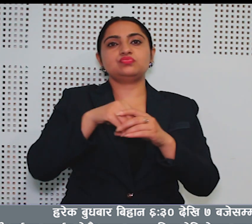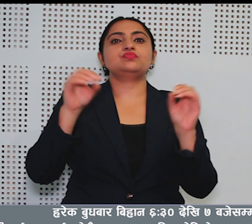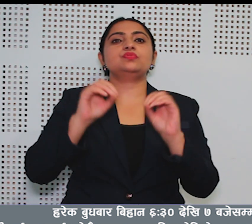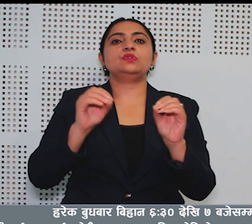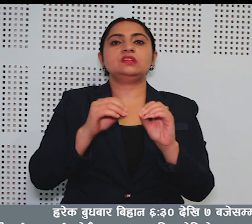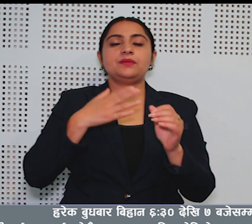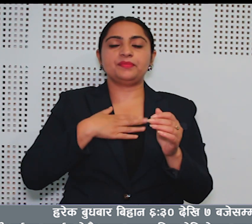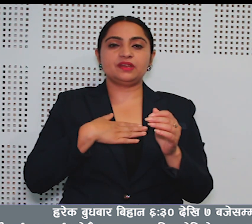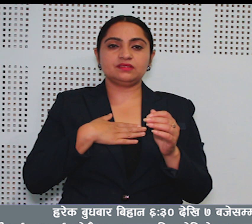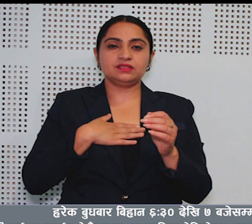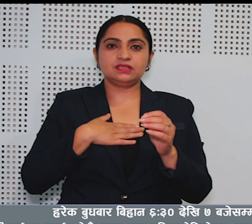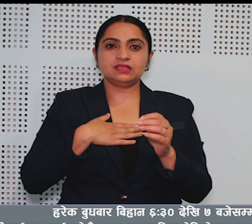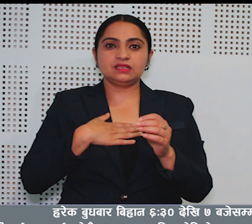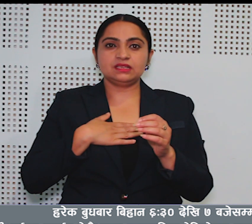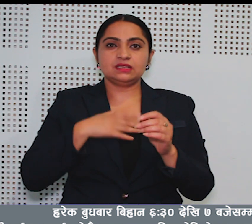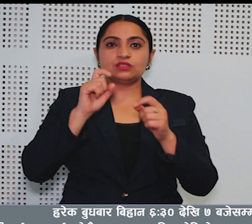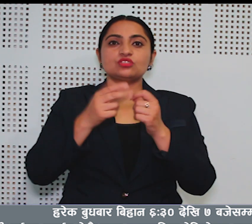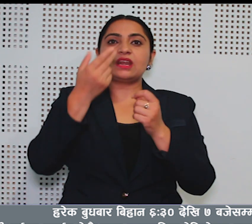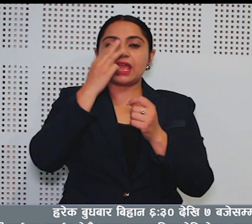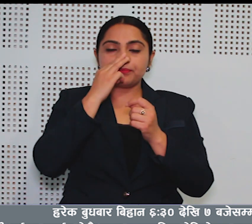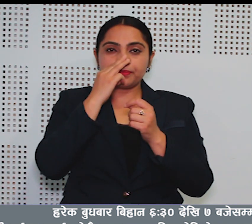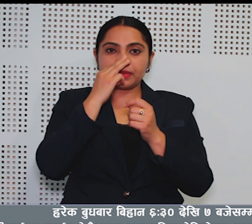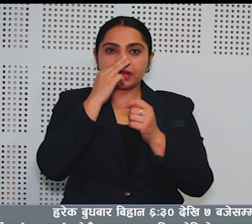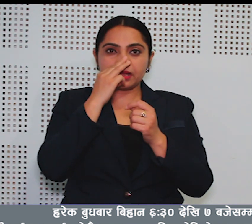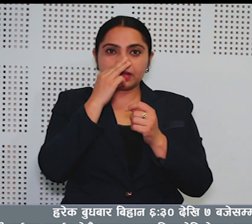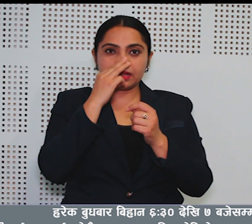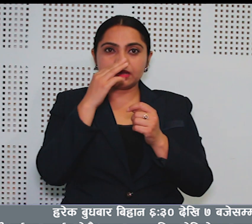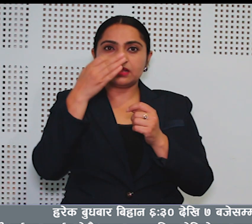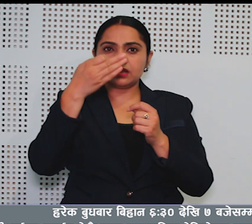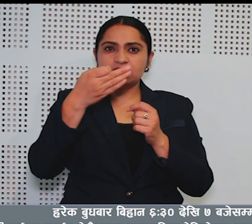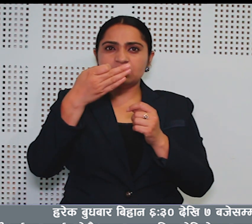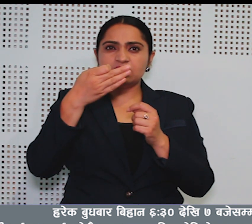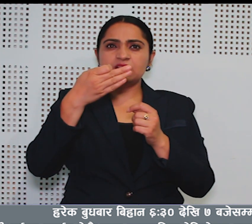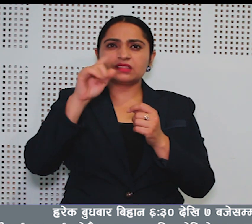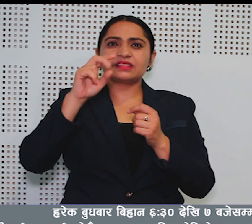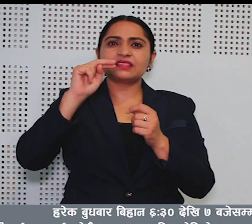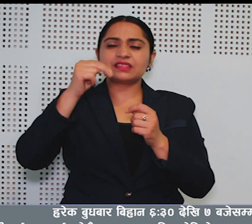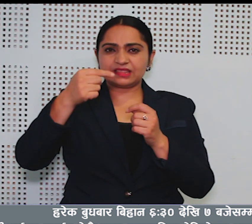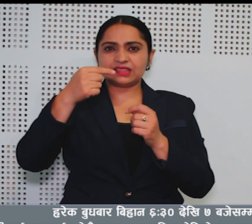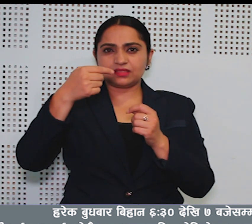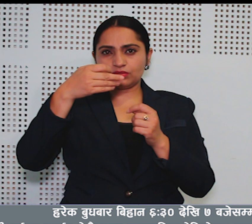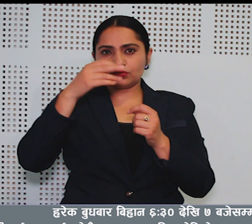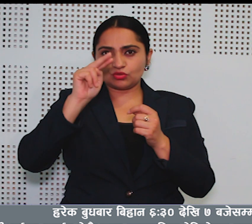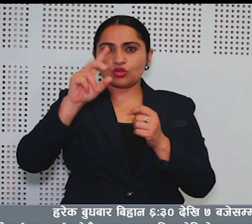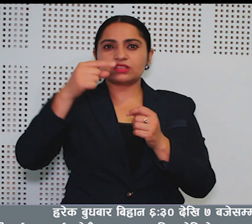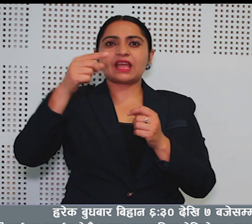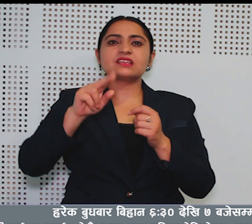मेरो वास्तवमा सर्लाहीमा थामी समुदायको बसोबास थोरै भएर पनि होला, यस्तो सरकारले कुनै पनि